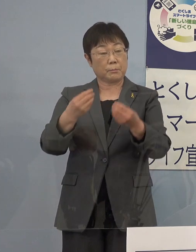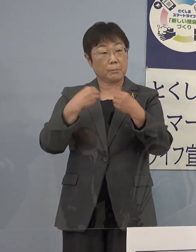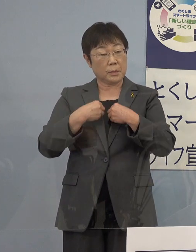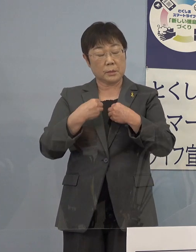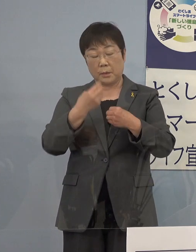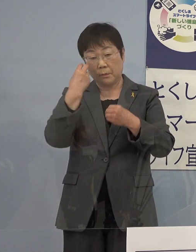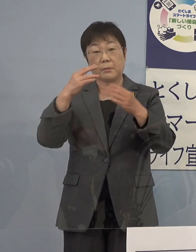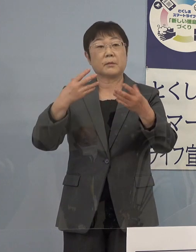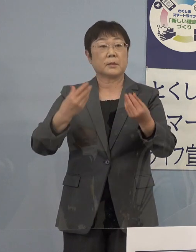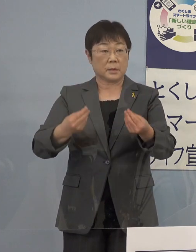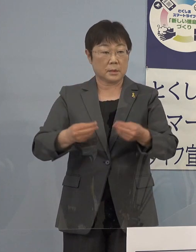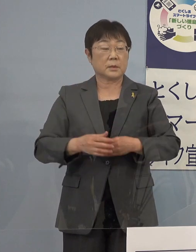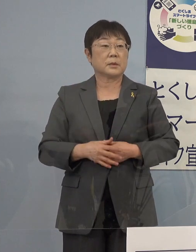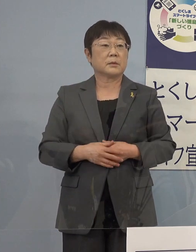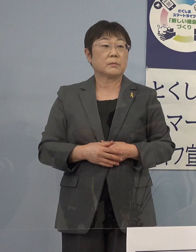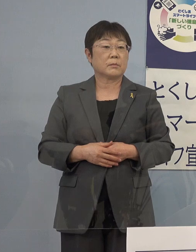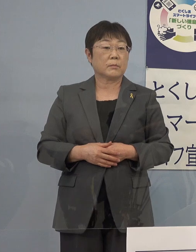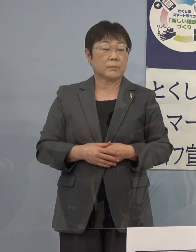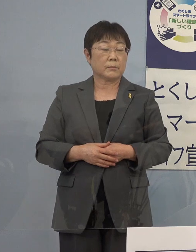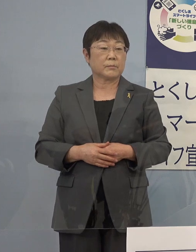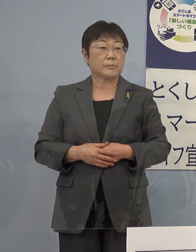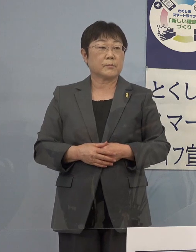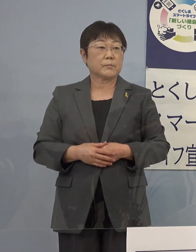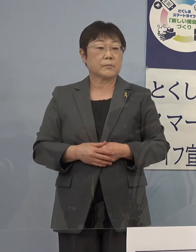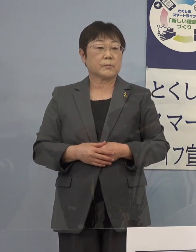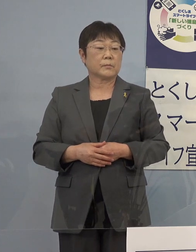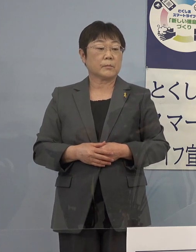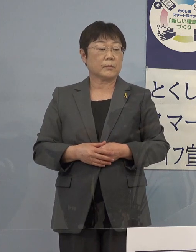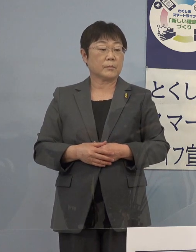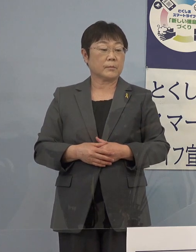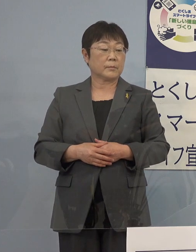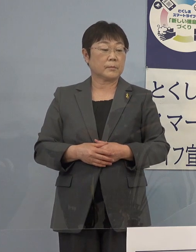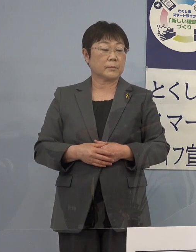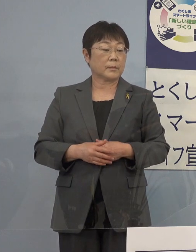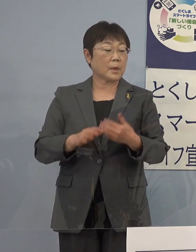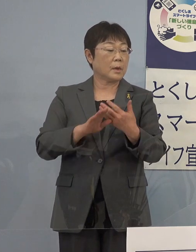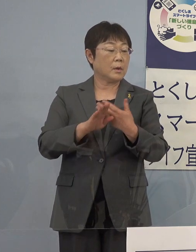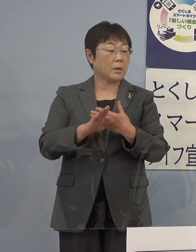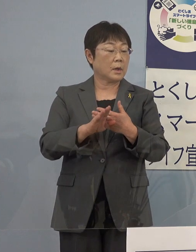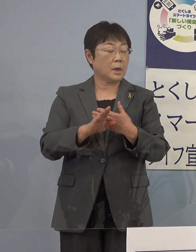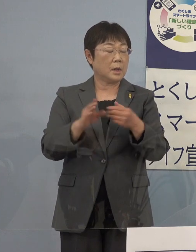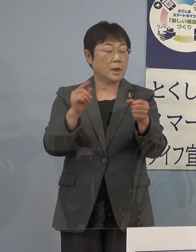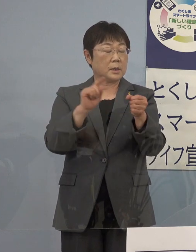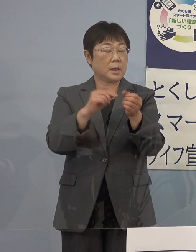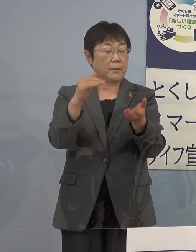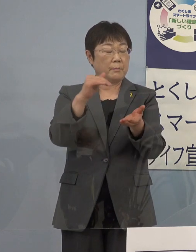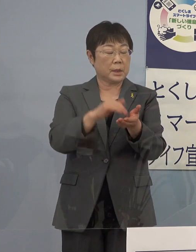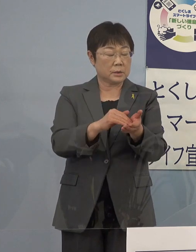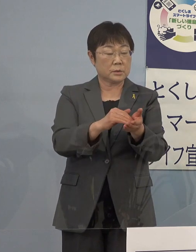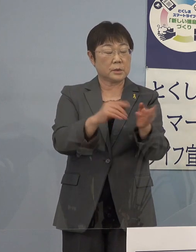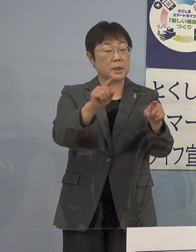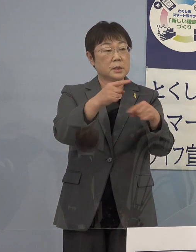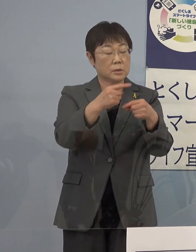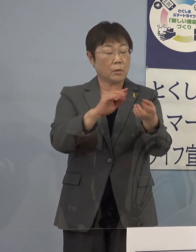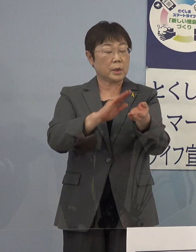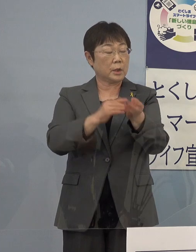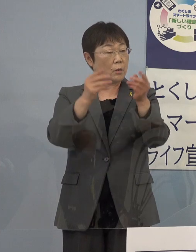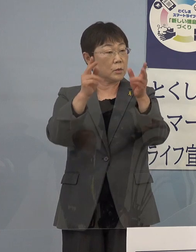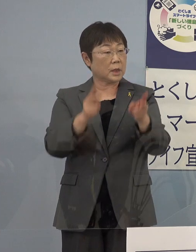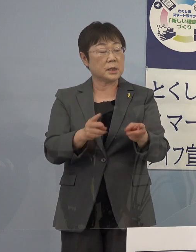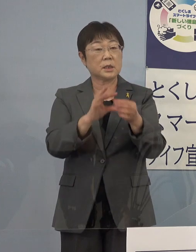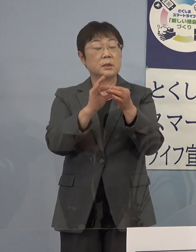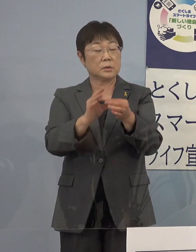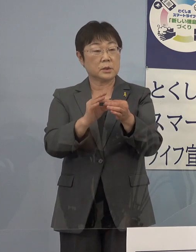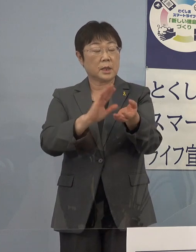が分かったということです。 あと年末年始の医療体制の中で、先ほど医師会の協力